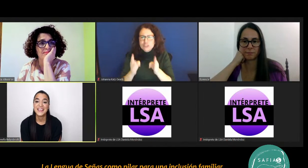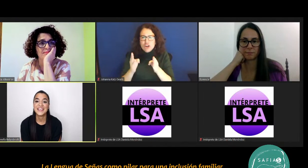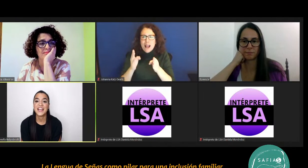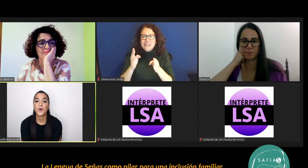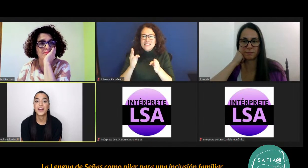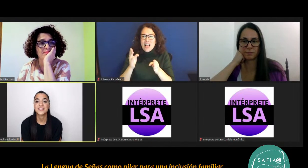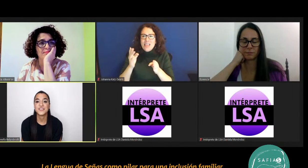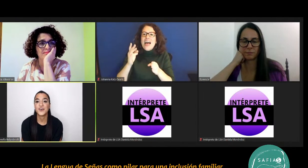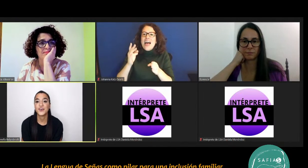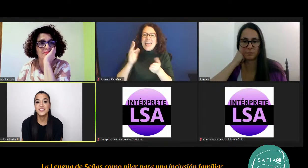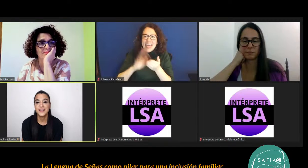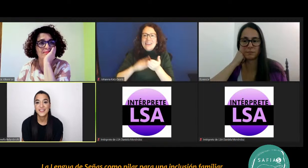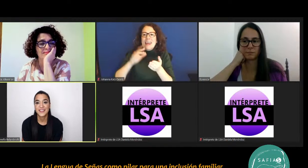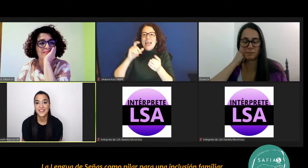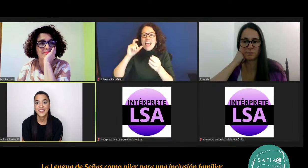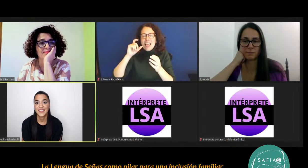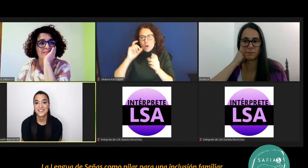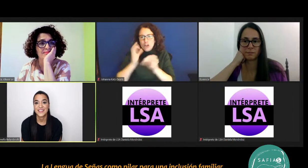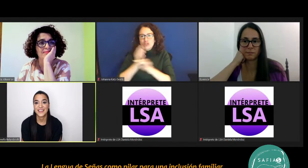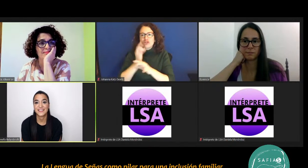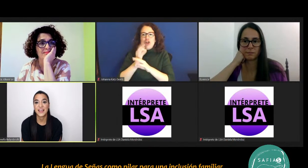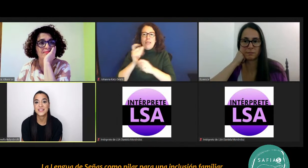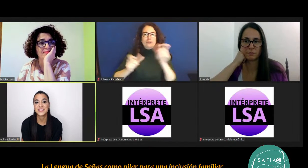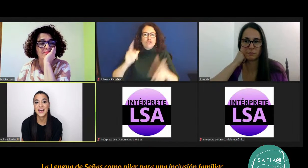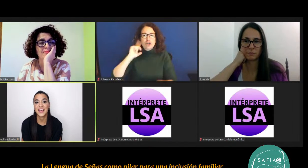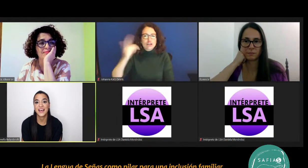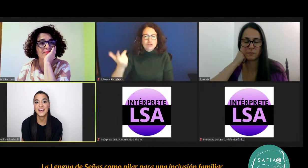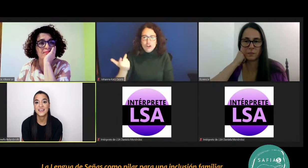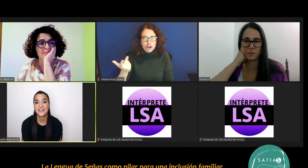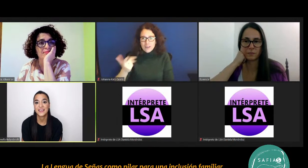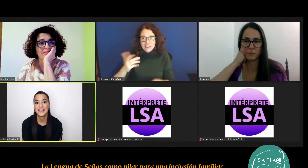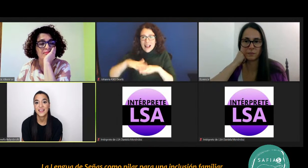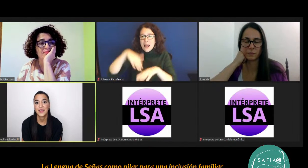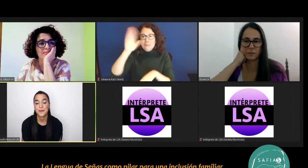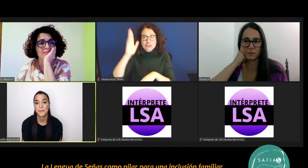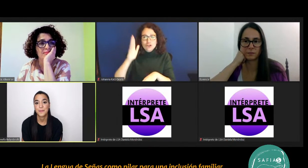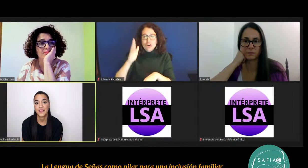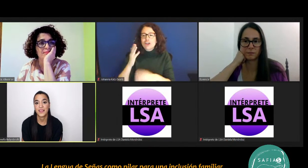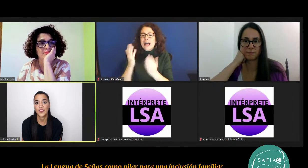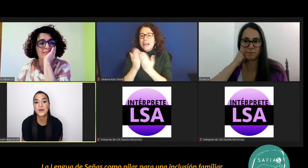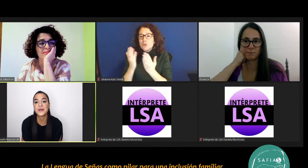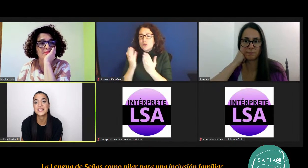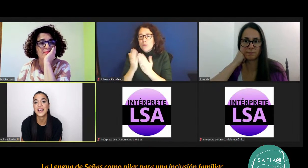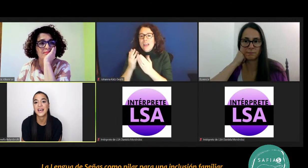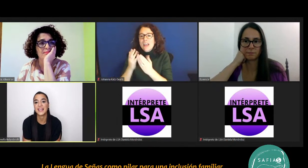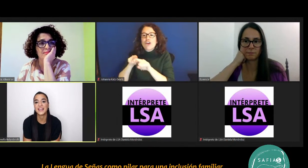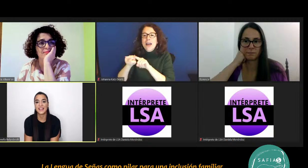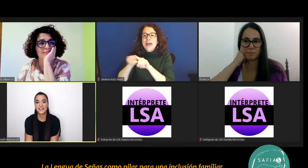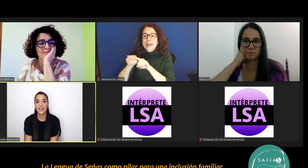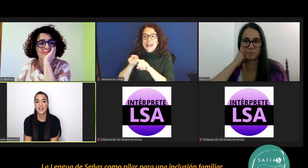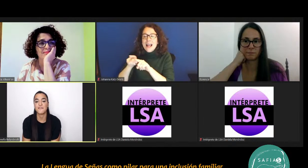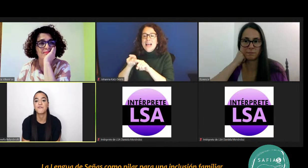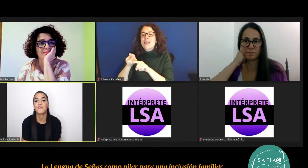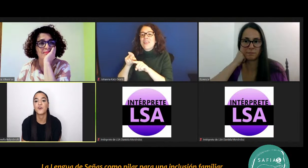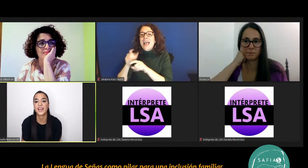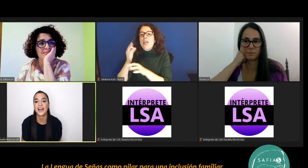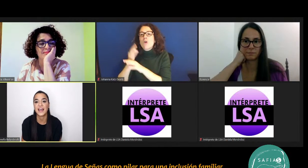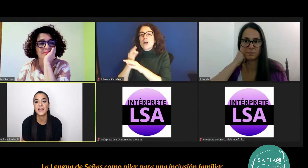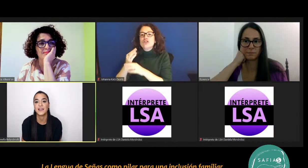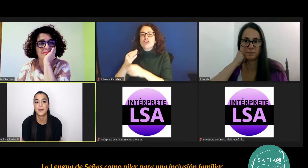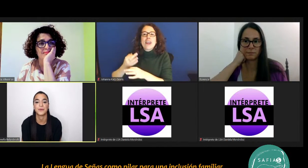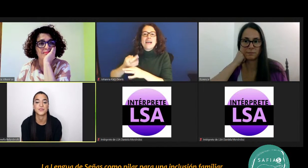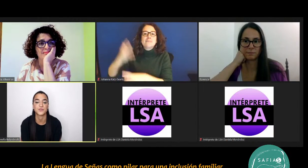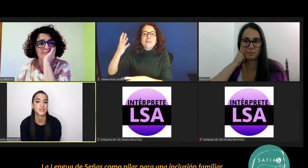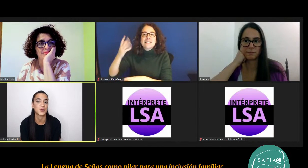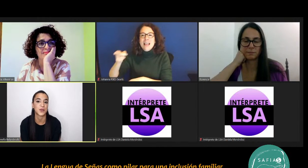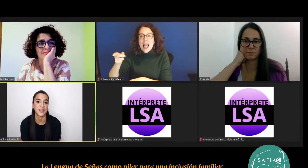Y la educación está basada no está basada en el enfoque